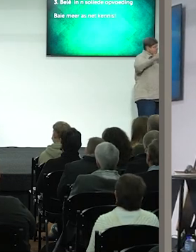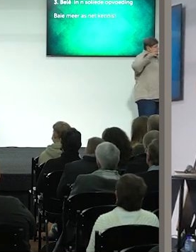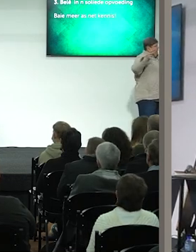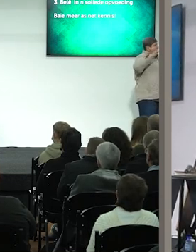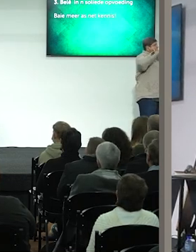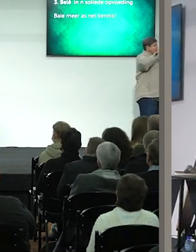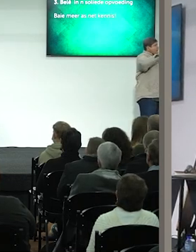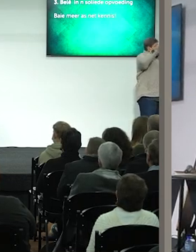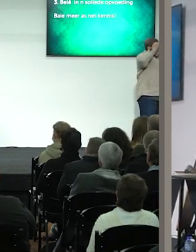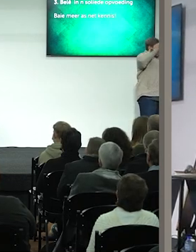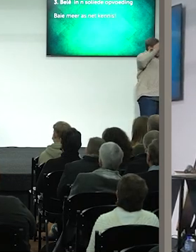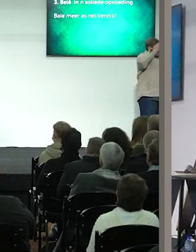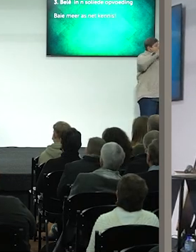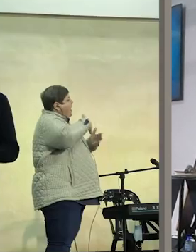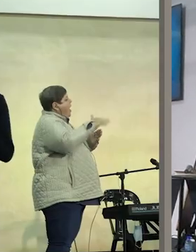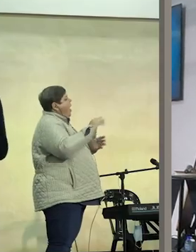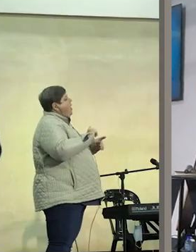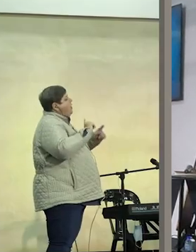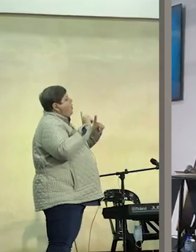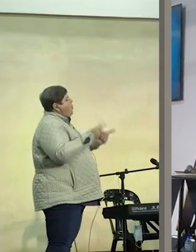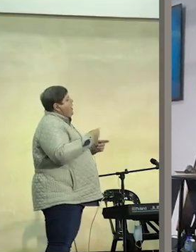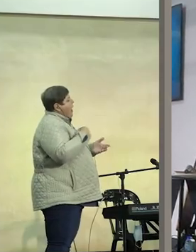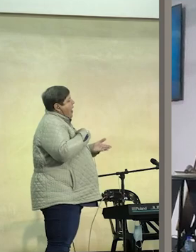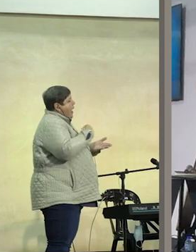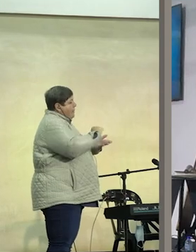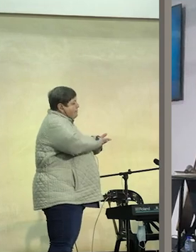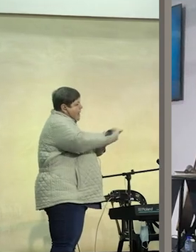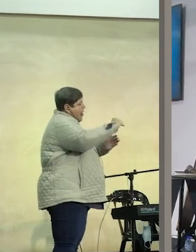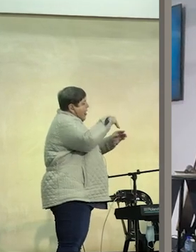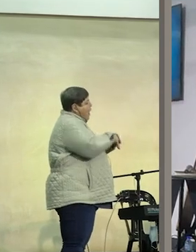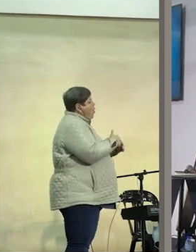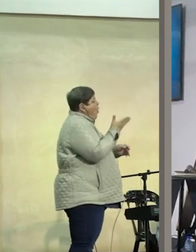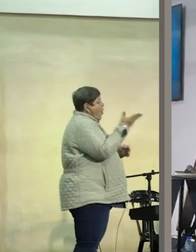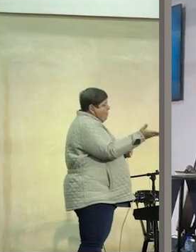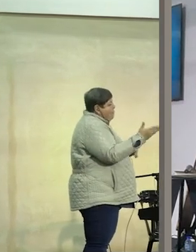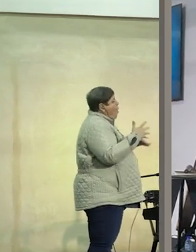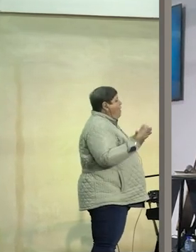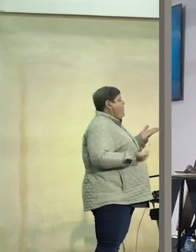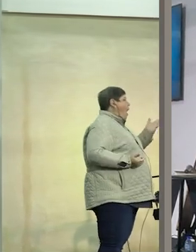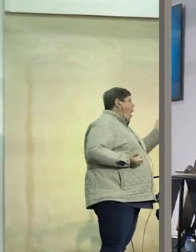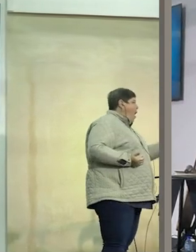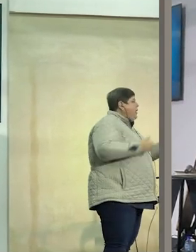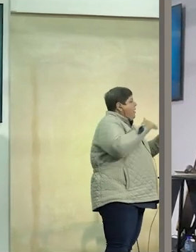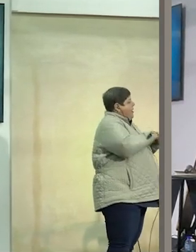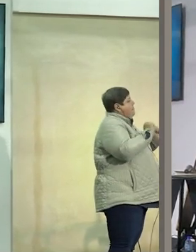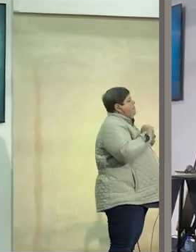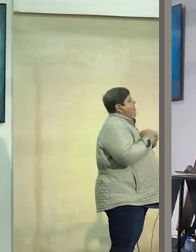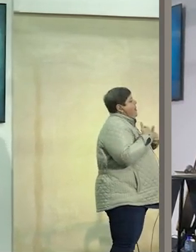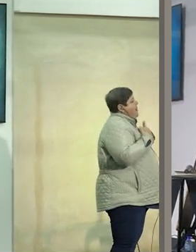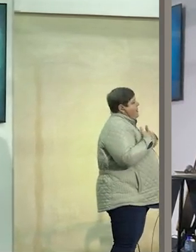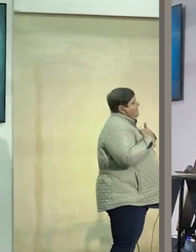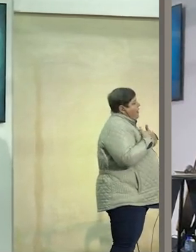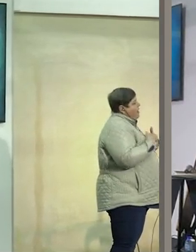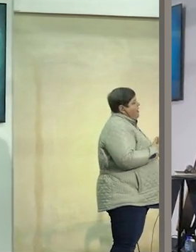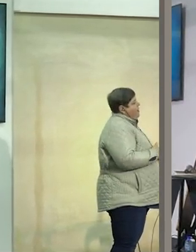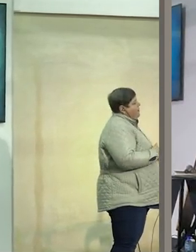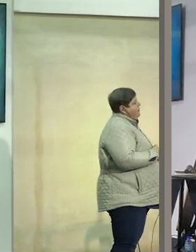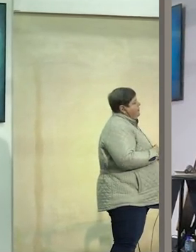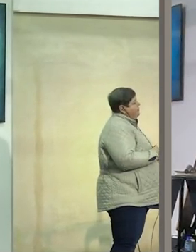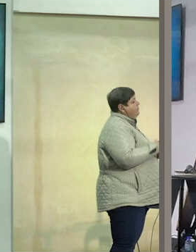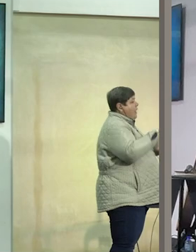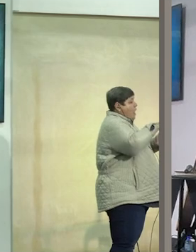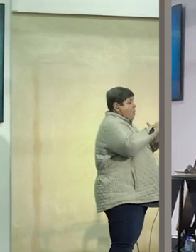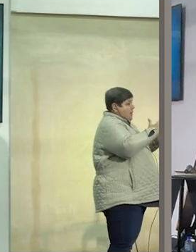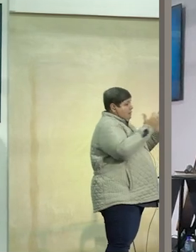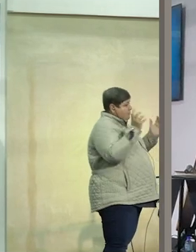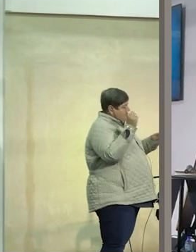net kennis. Dit gaan daaroor dat ek belê in hom of in haar in my eie lewe. Nou, ons sê dit elke keer vir die ouers wat hier